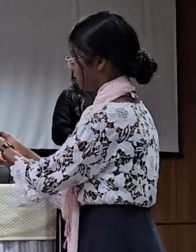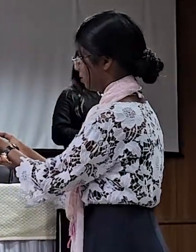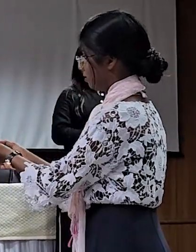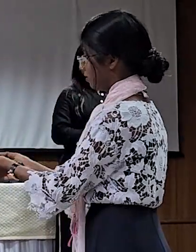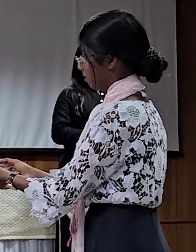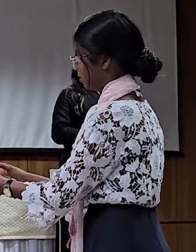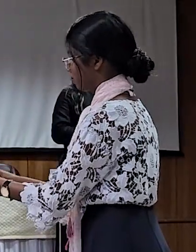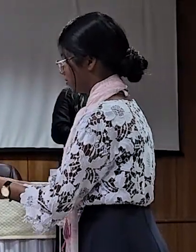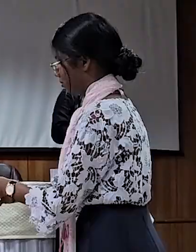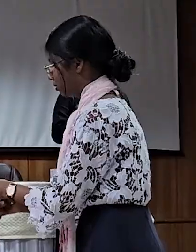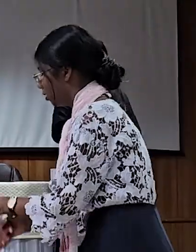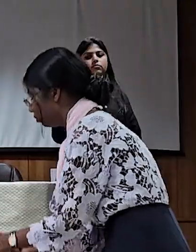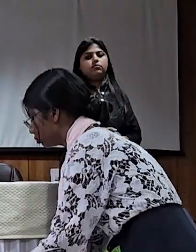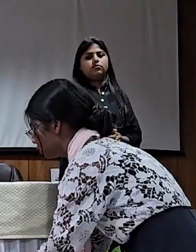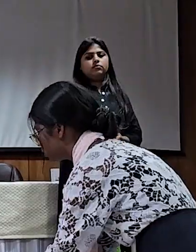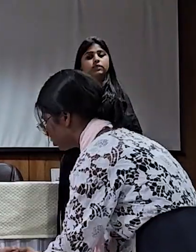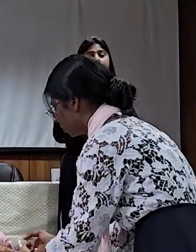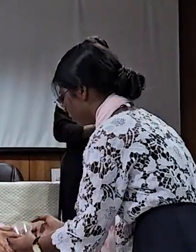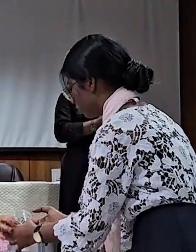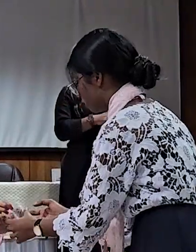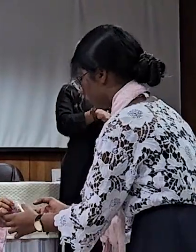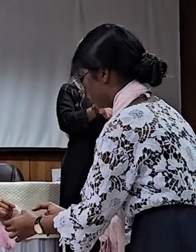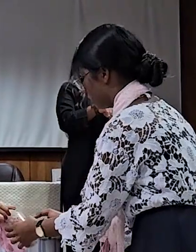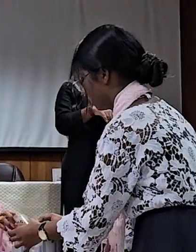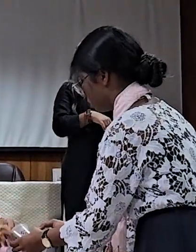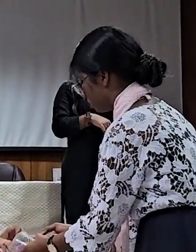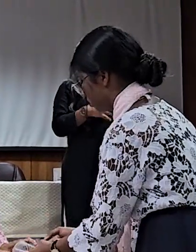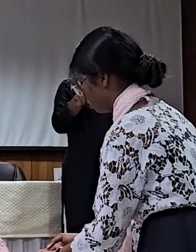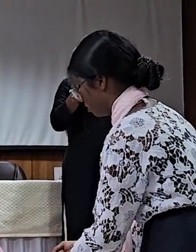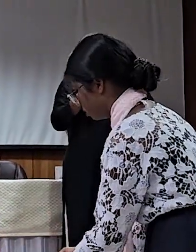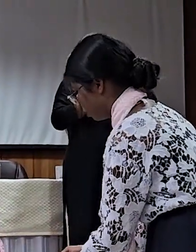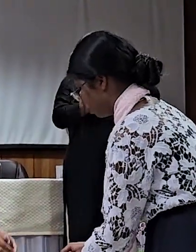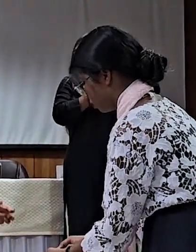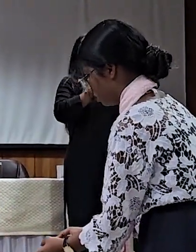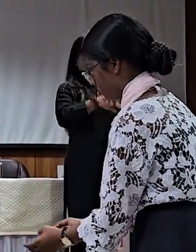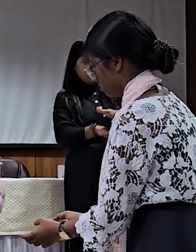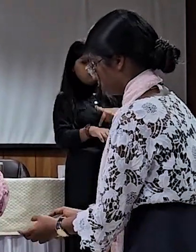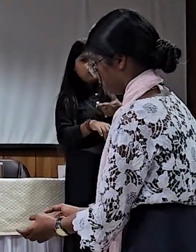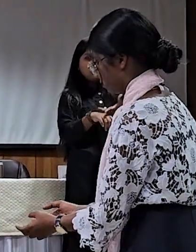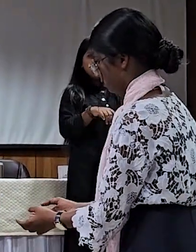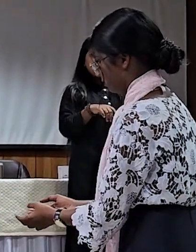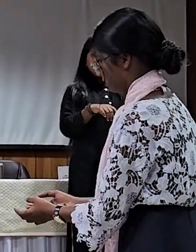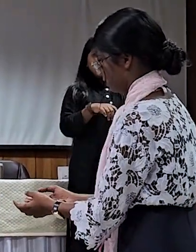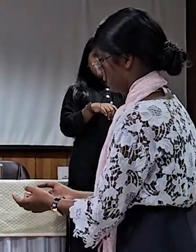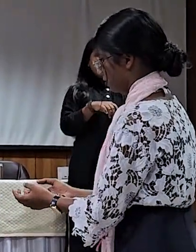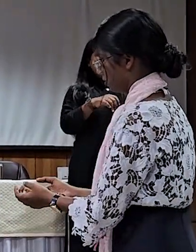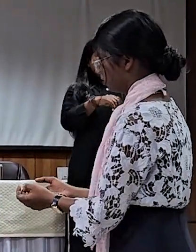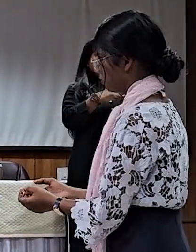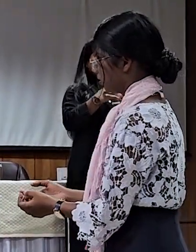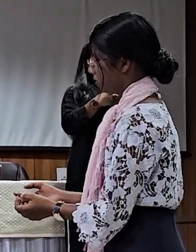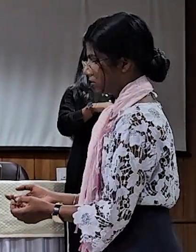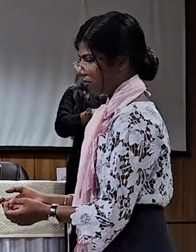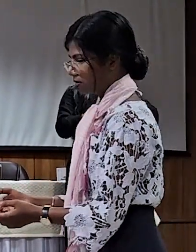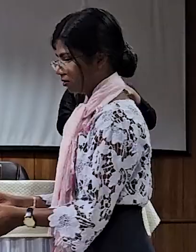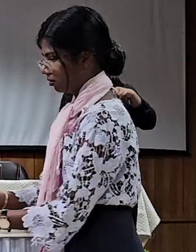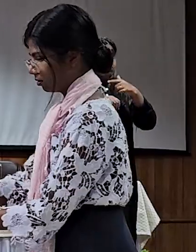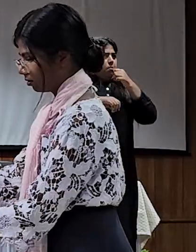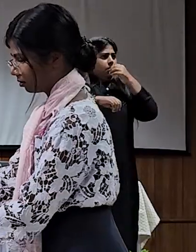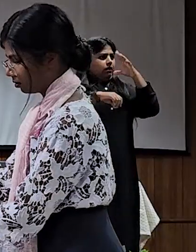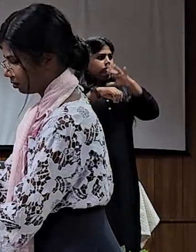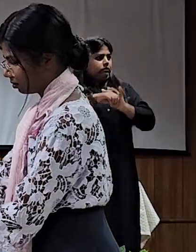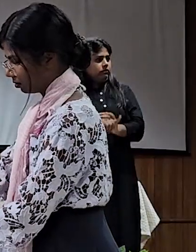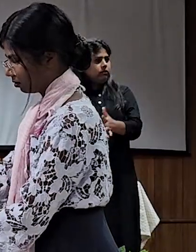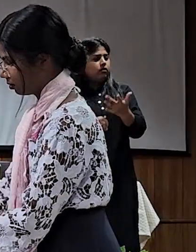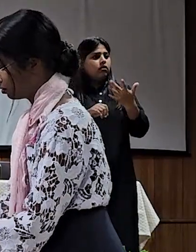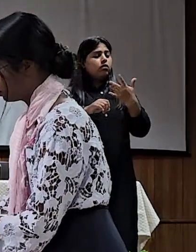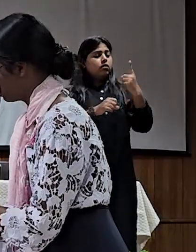पानी का ग्लास वापस देते हुए हेलन के हाथ से ग्लास गिर जाता है और वो पानी को महसूस करती है। मिस सुलेमान